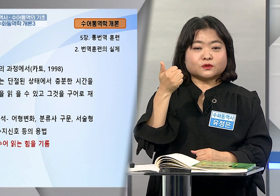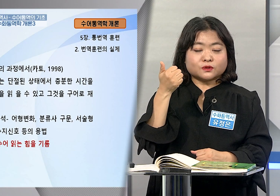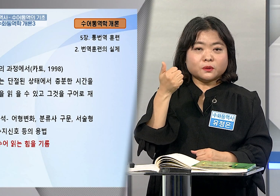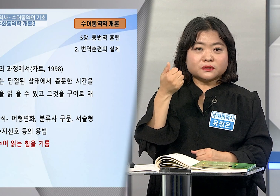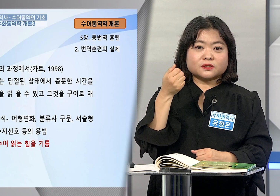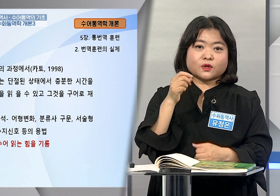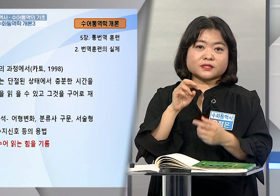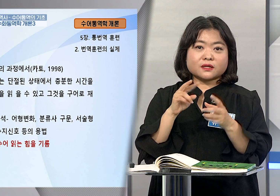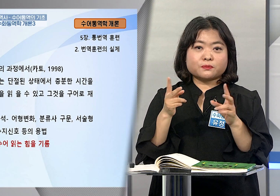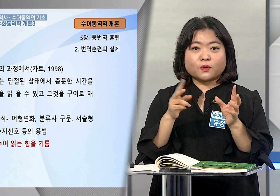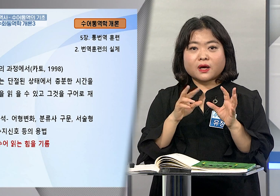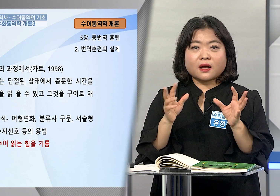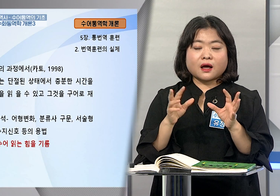있거든요. 그래서 굉장히 변화가